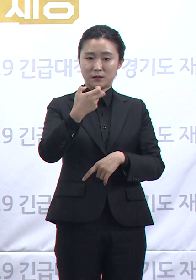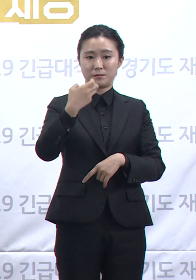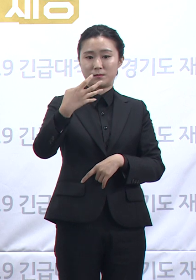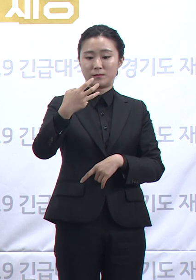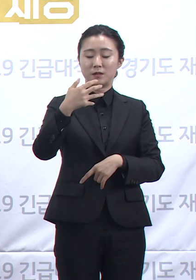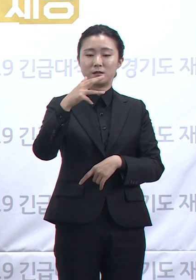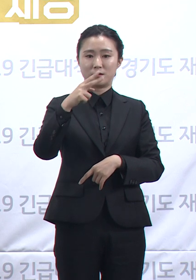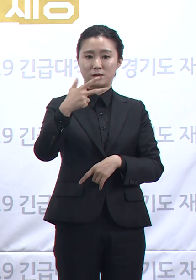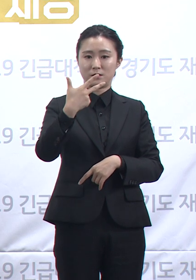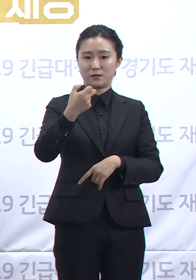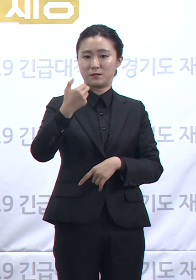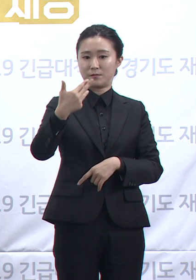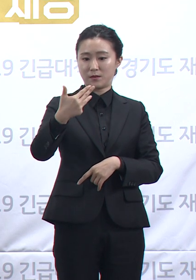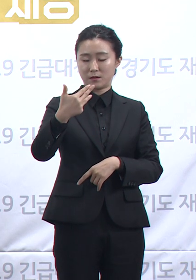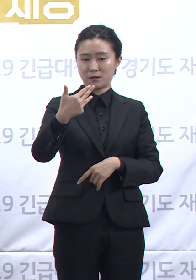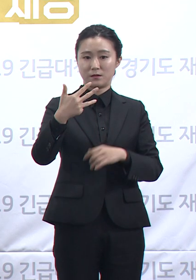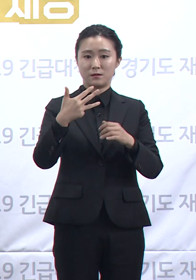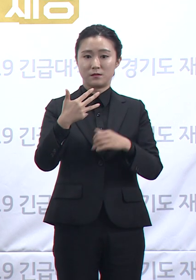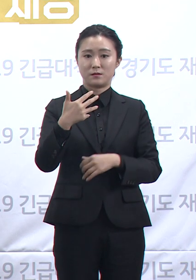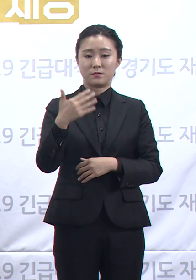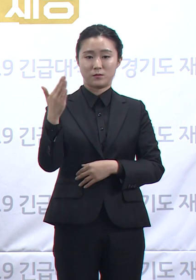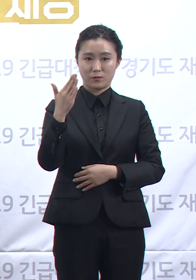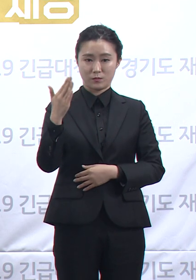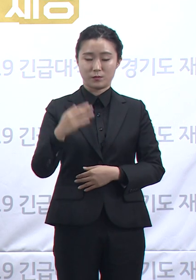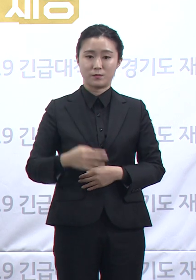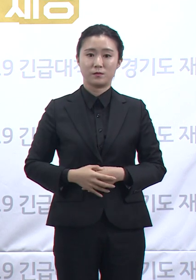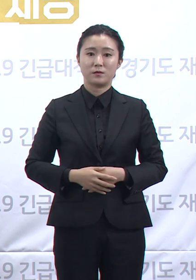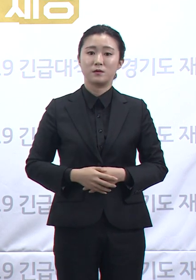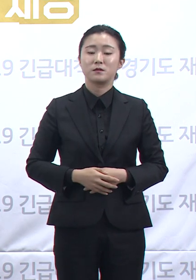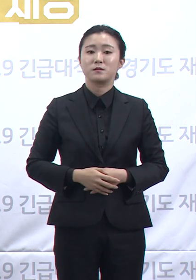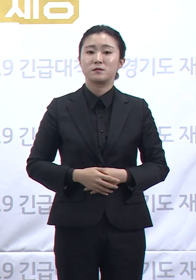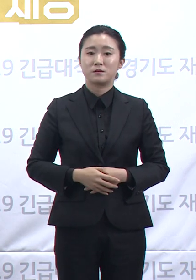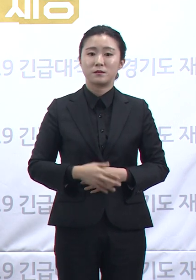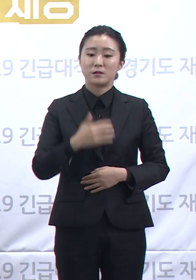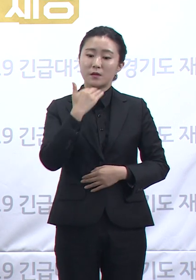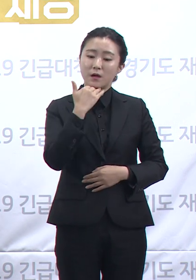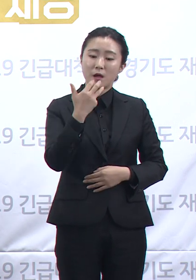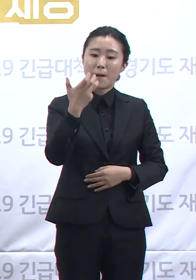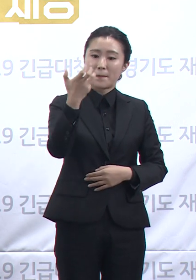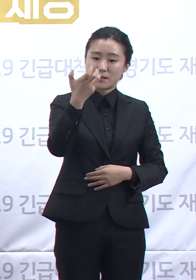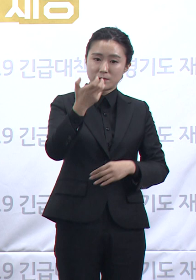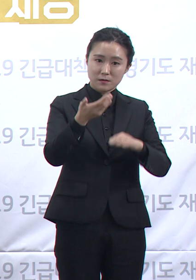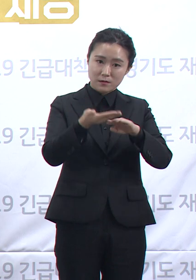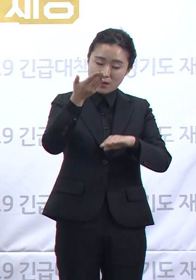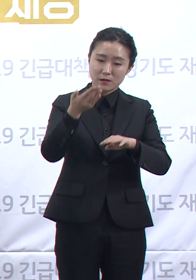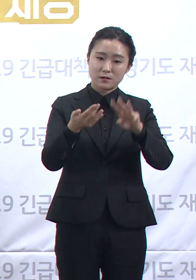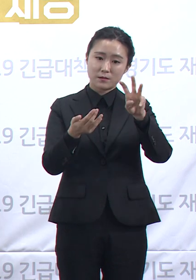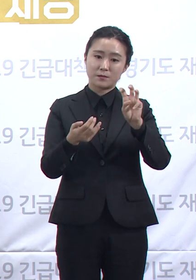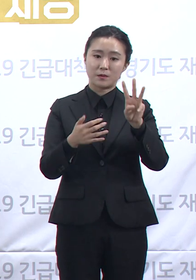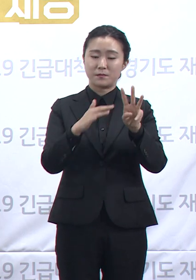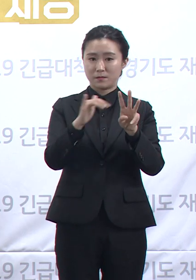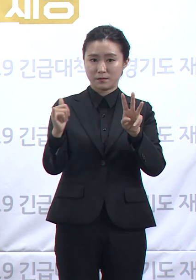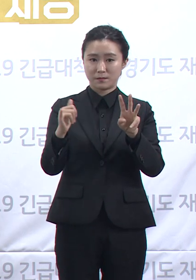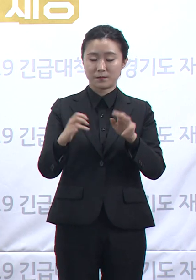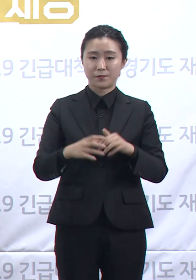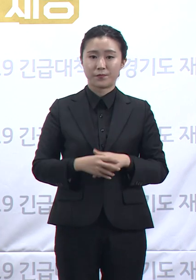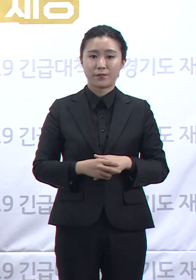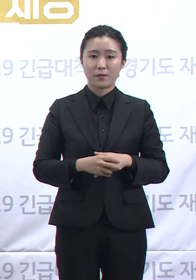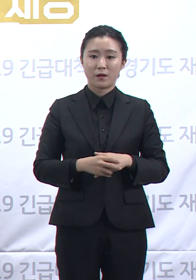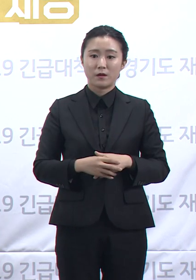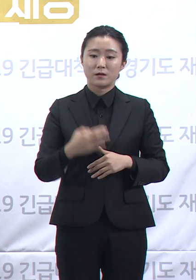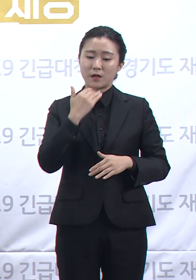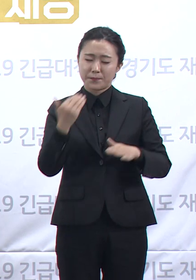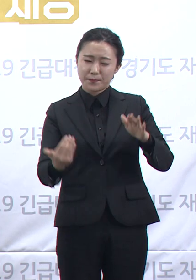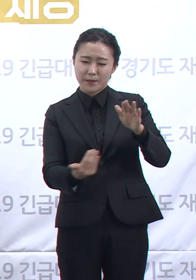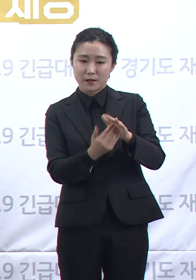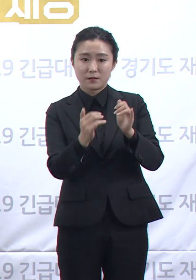2명, 60대 5명, 70대 26명, 80대 이상 33명이며 최고령